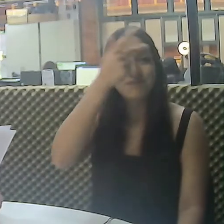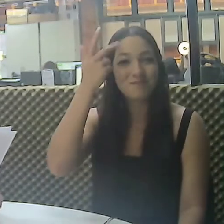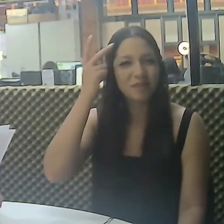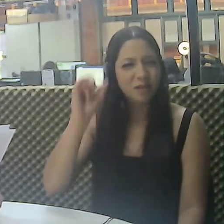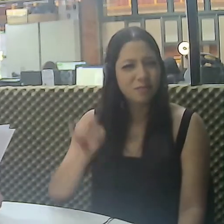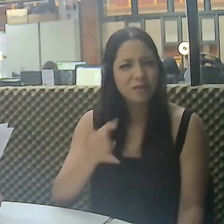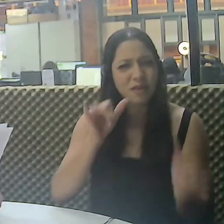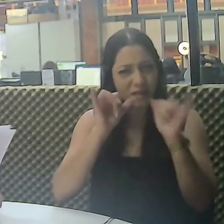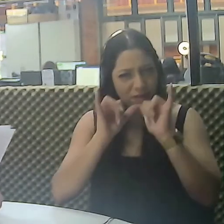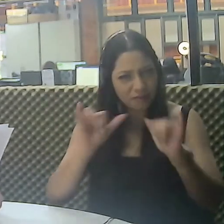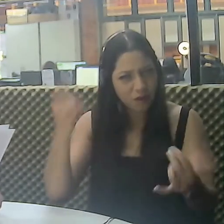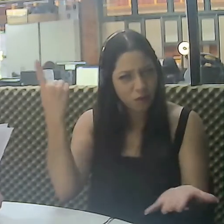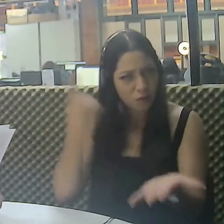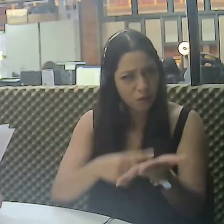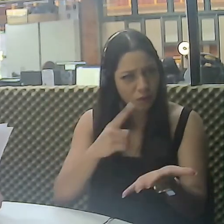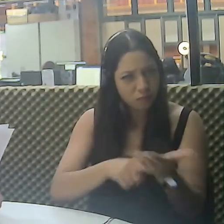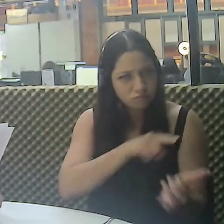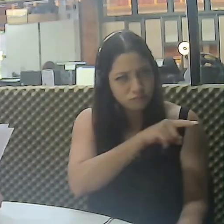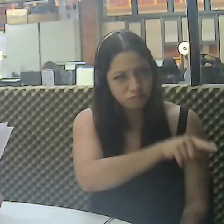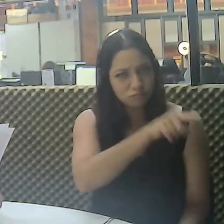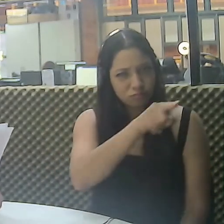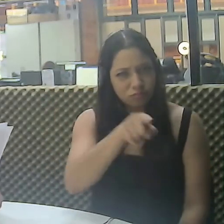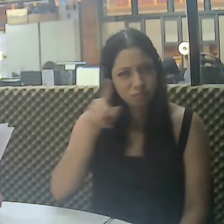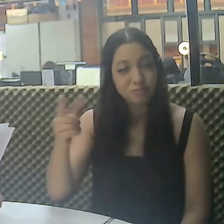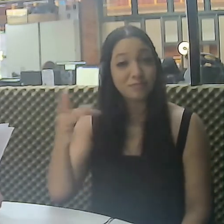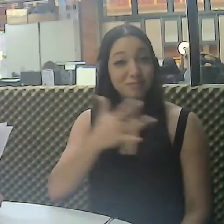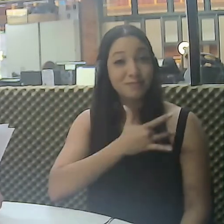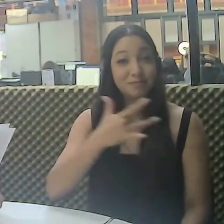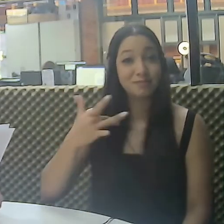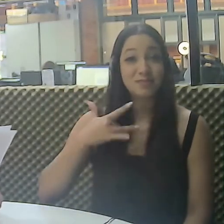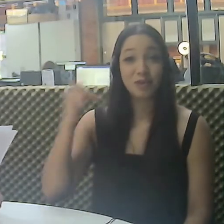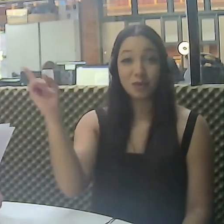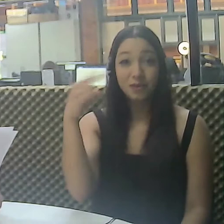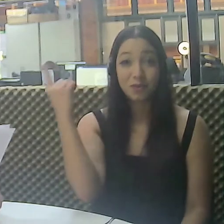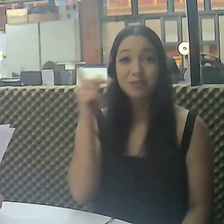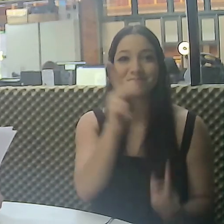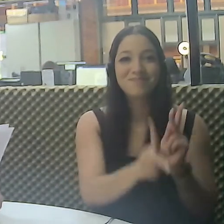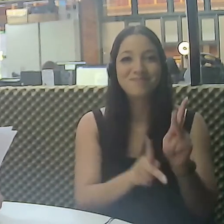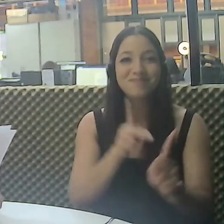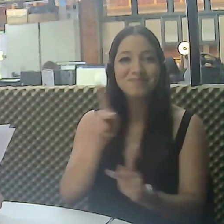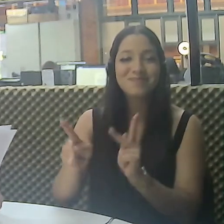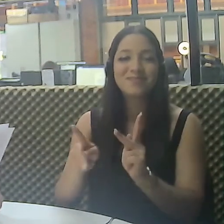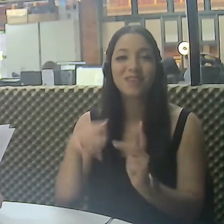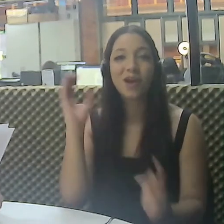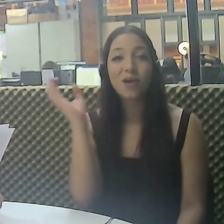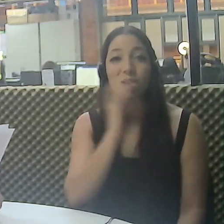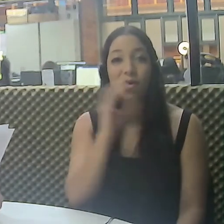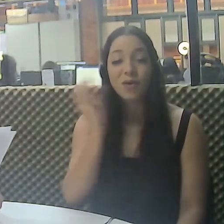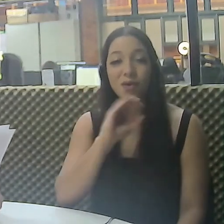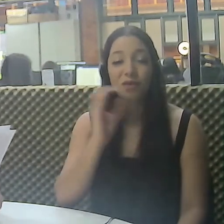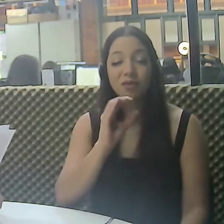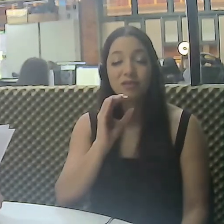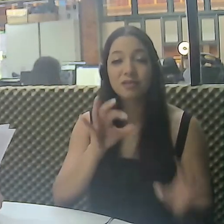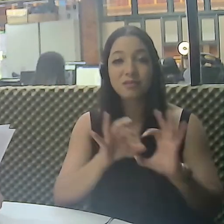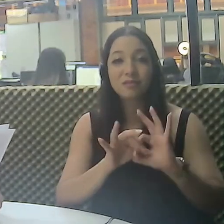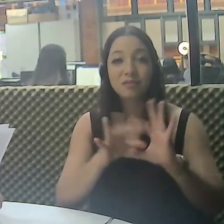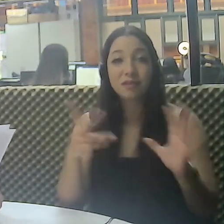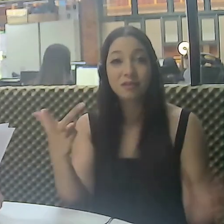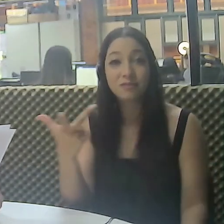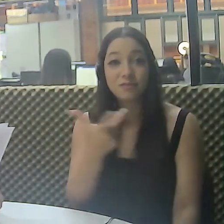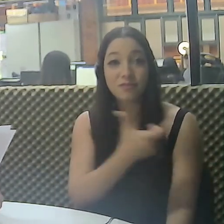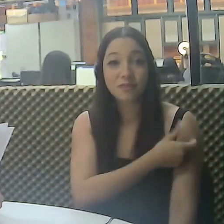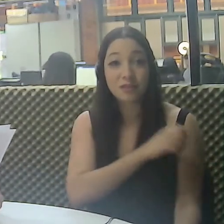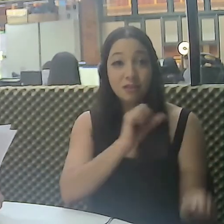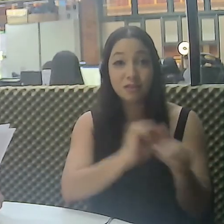para reforçar o seu compromisso com a saúde de toda a população. Além da agilidade em disponibilizar as vacinas